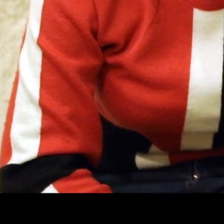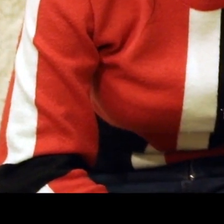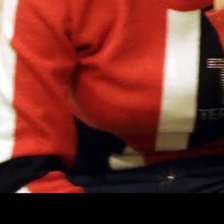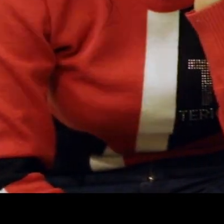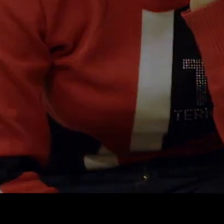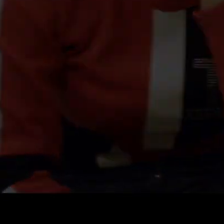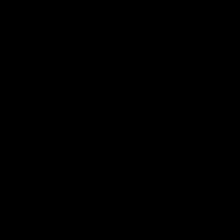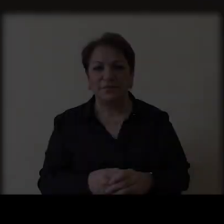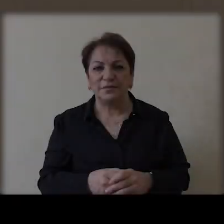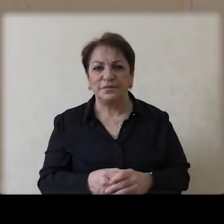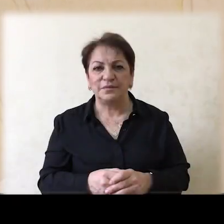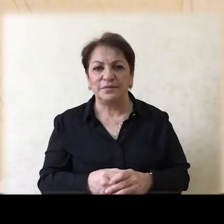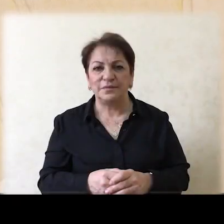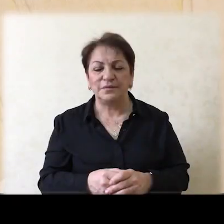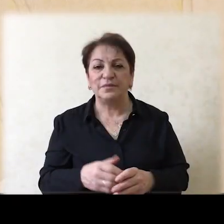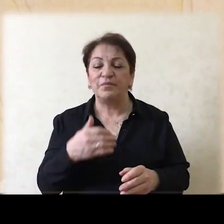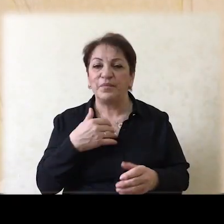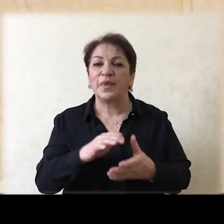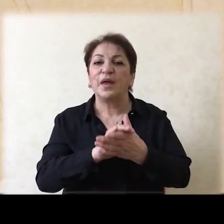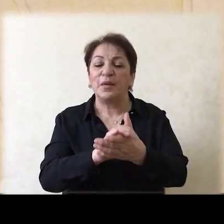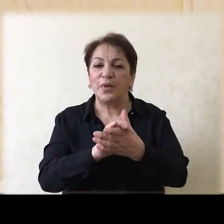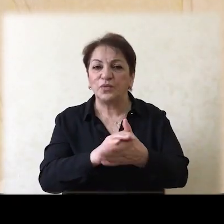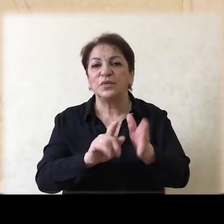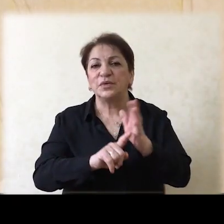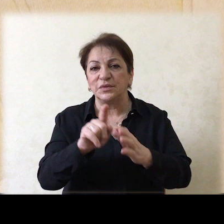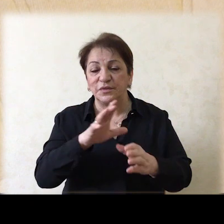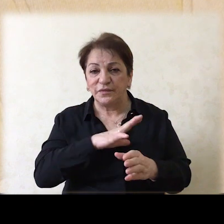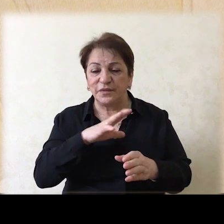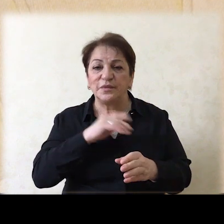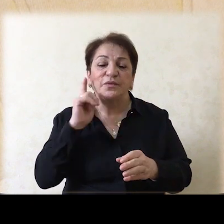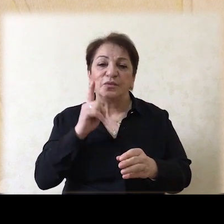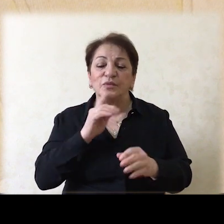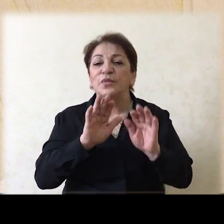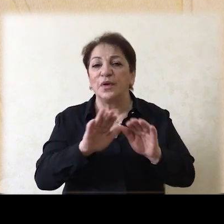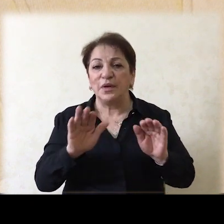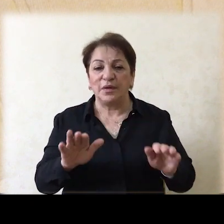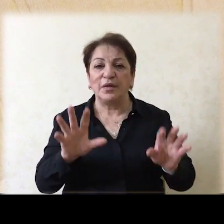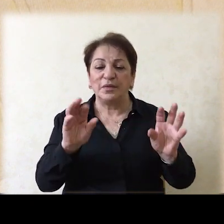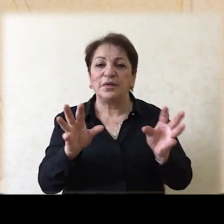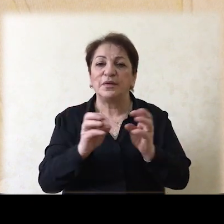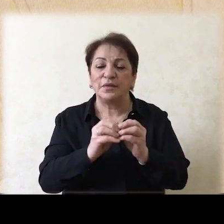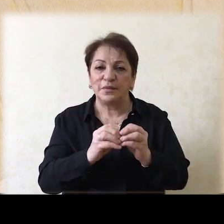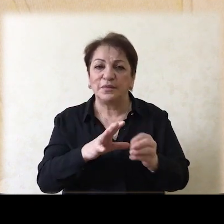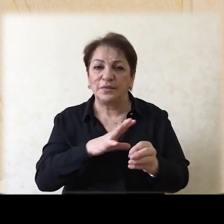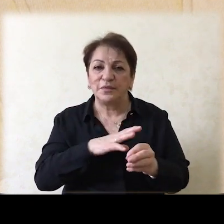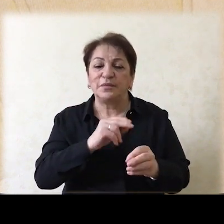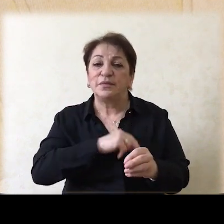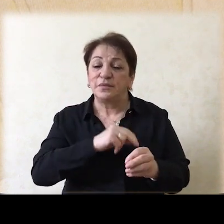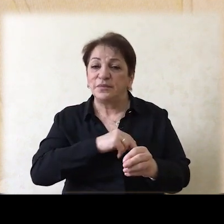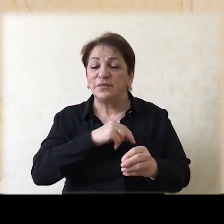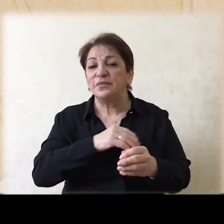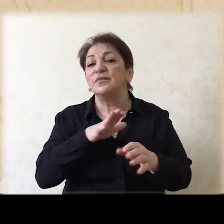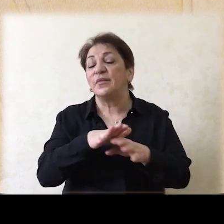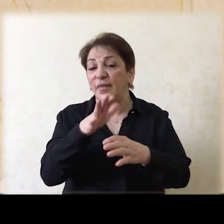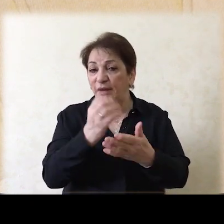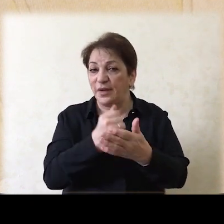ամեն ինչին։ Մեր համագործակցությունը սկսվել է լսողության խանգարում ունեցող երեխաների հետ աշխատանքի